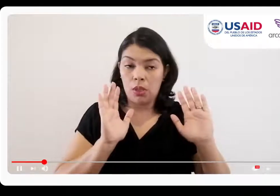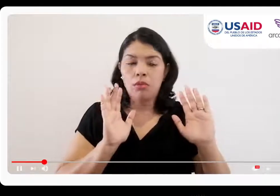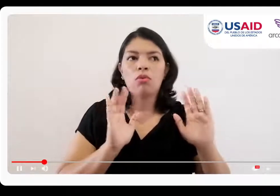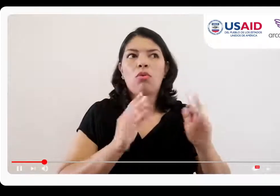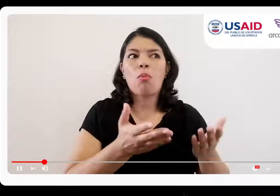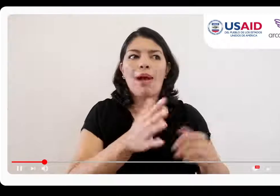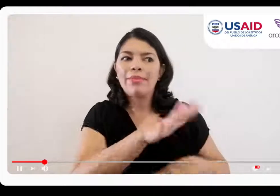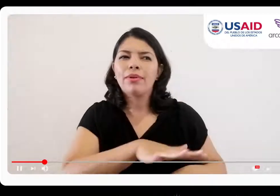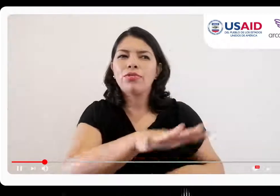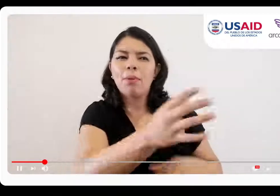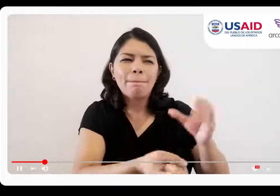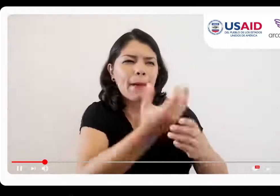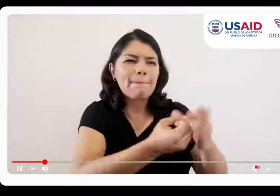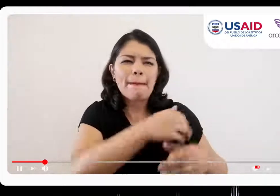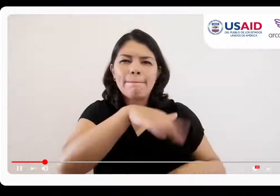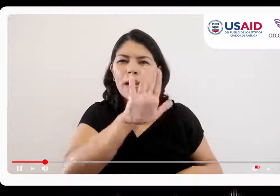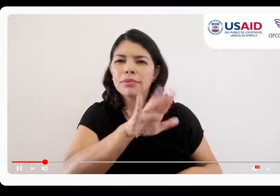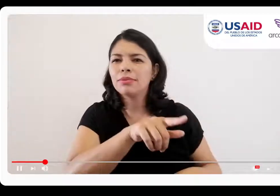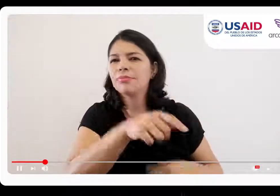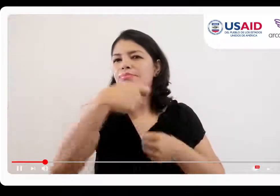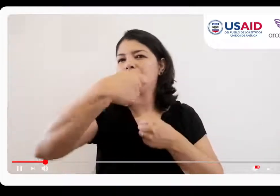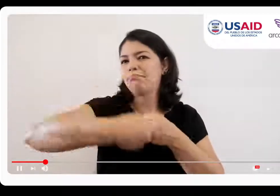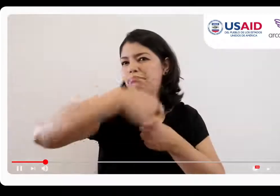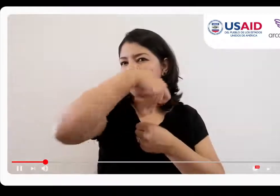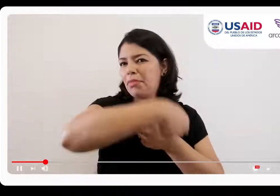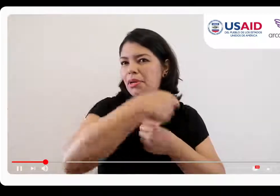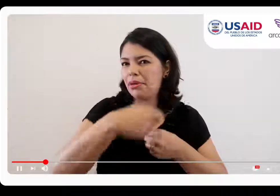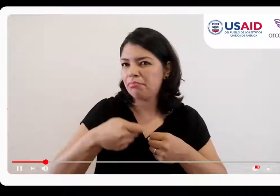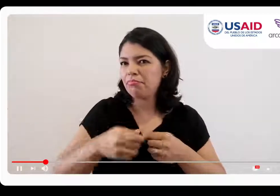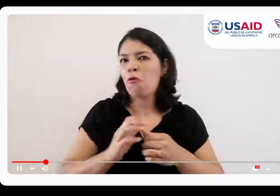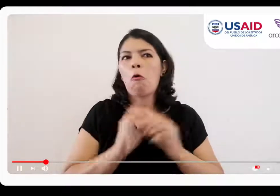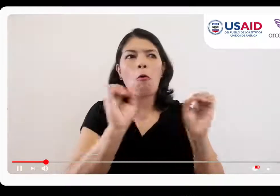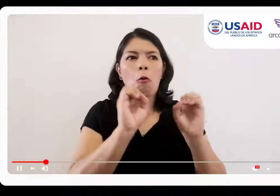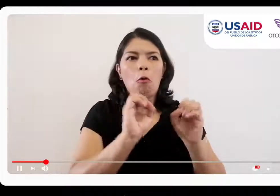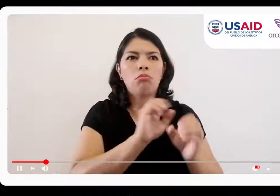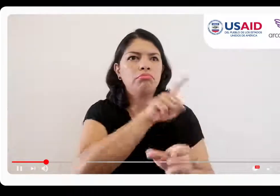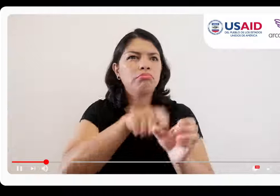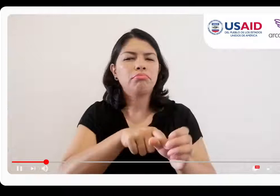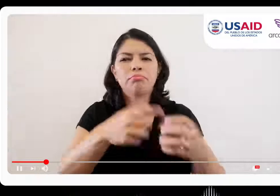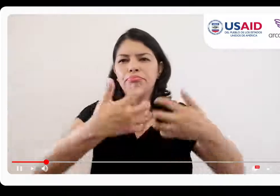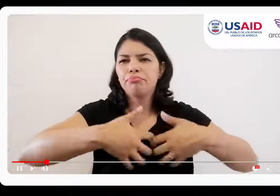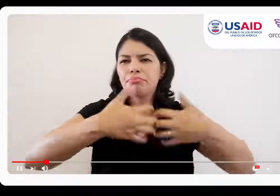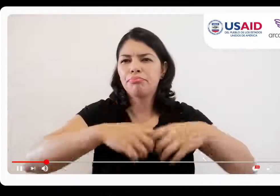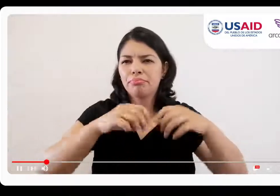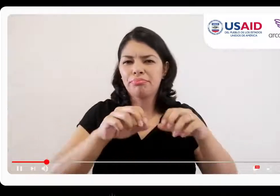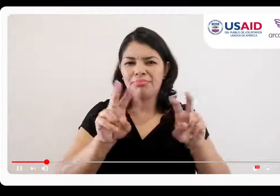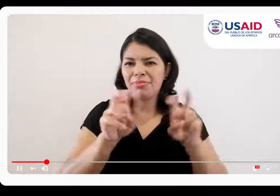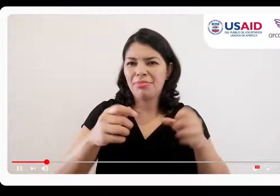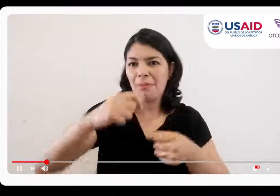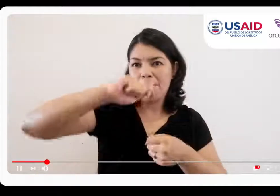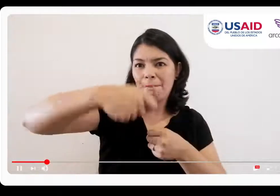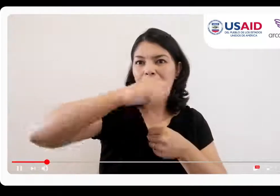hacerlo a través, por ejemplo, del cultivo de banano o de la producción de el banano, pues que es una fuente económica